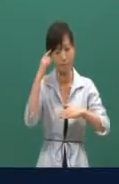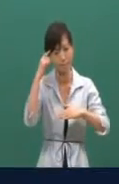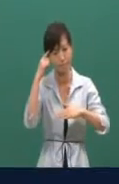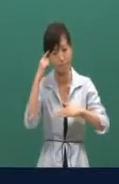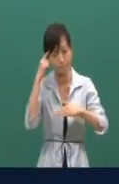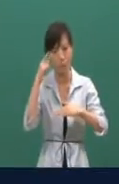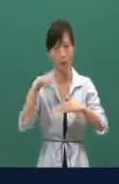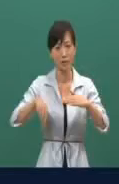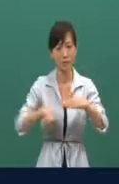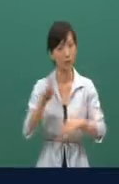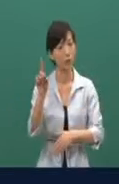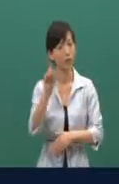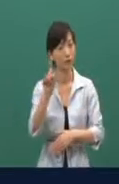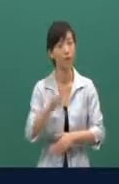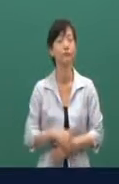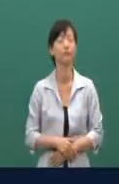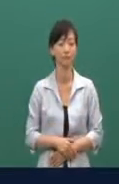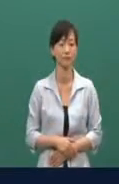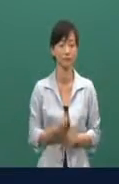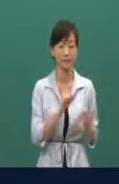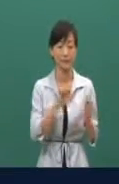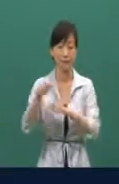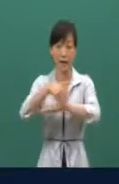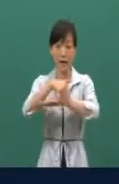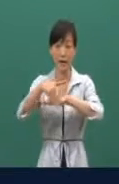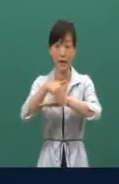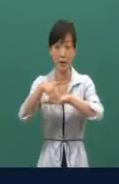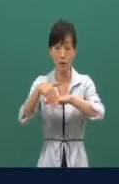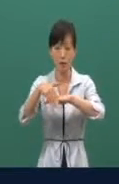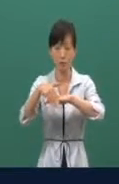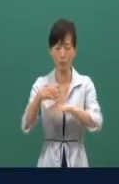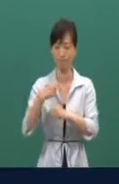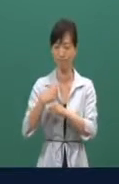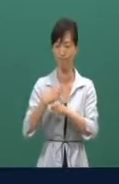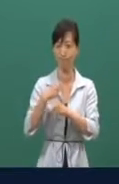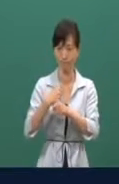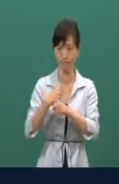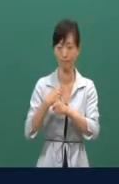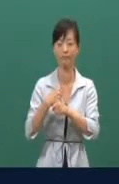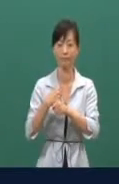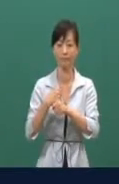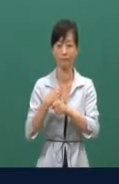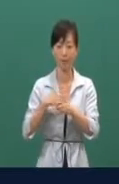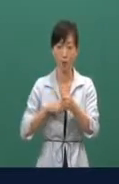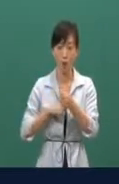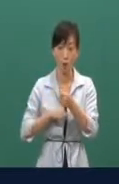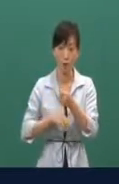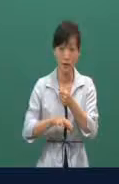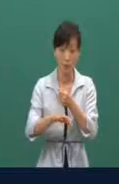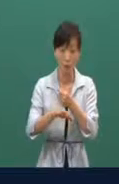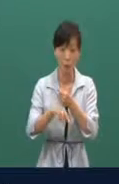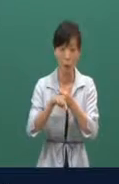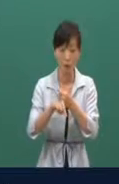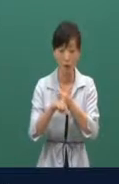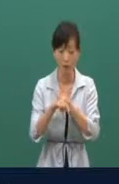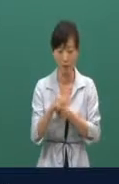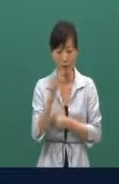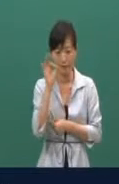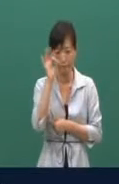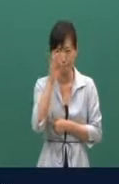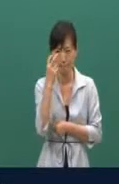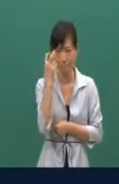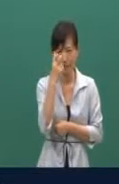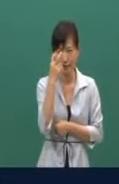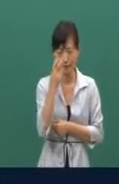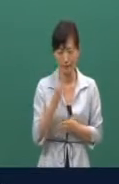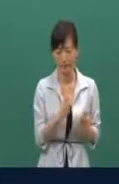計画の検討内容としては、避難計画の作成や放射線の監視